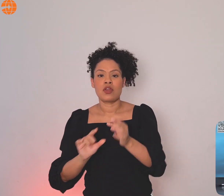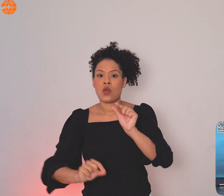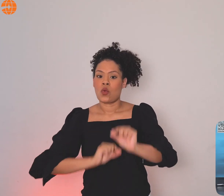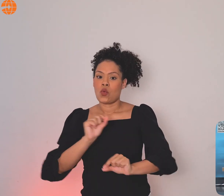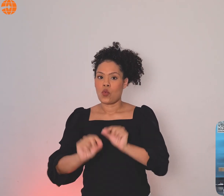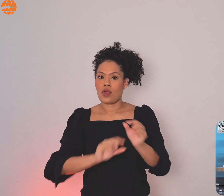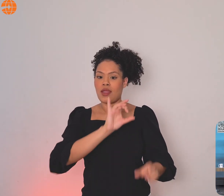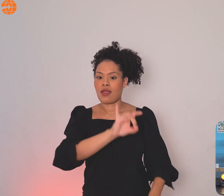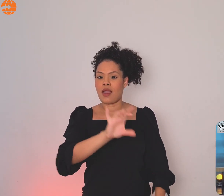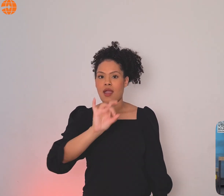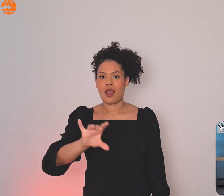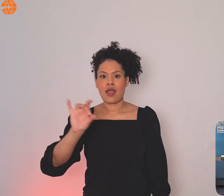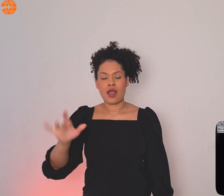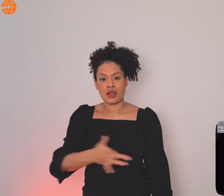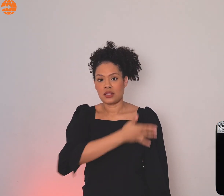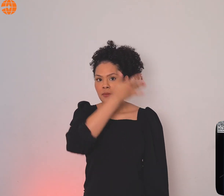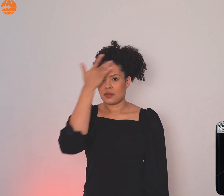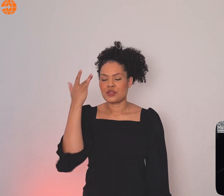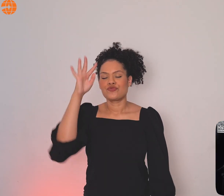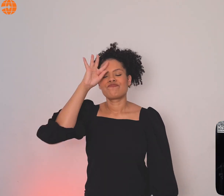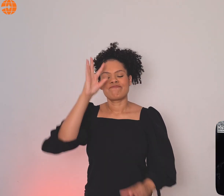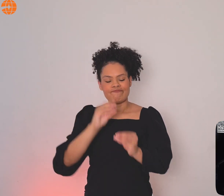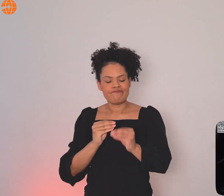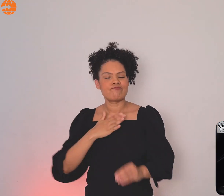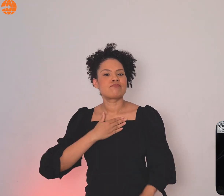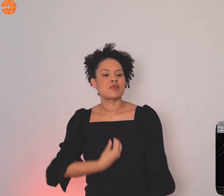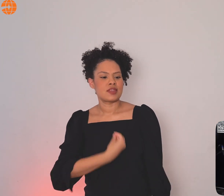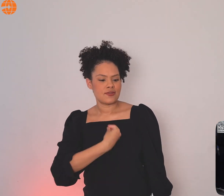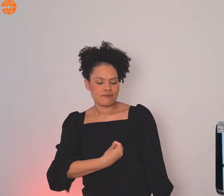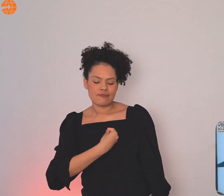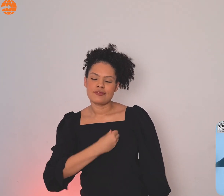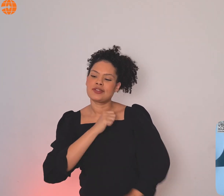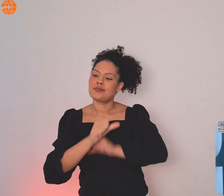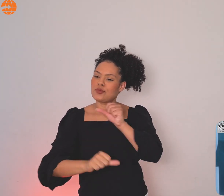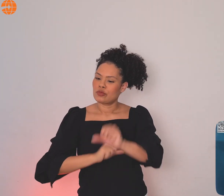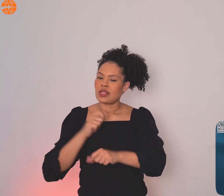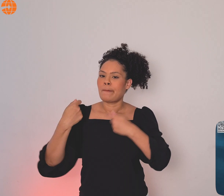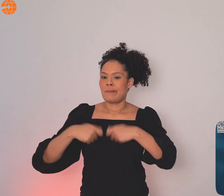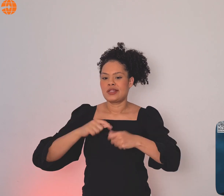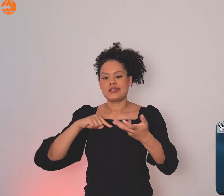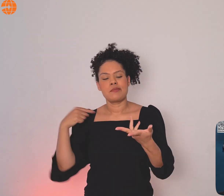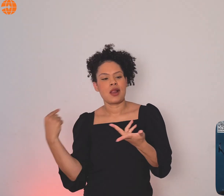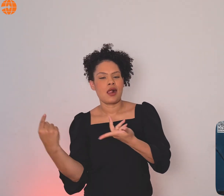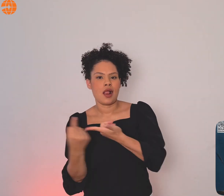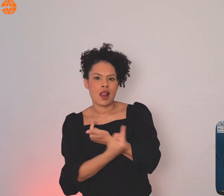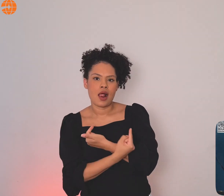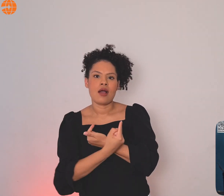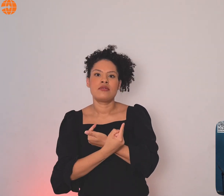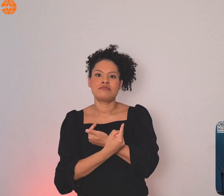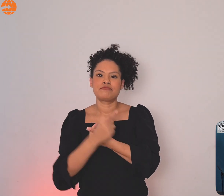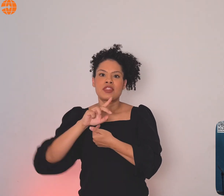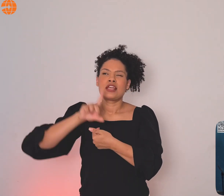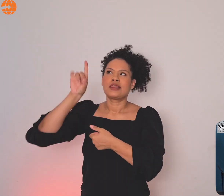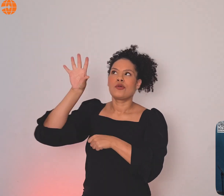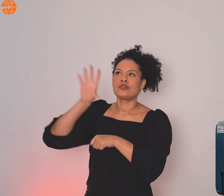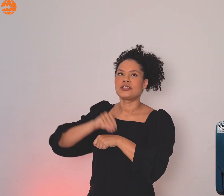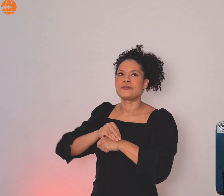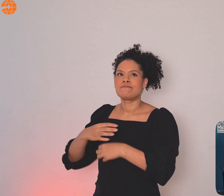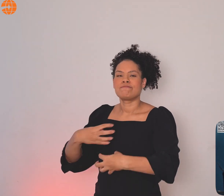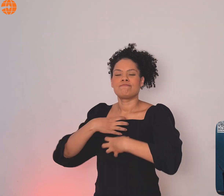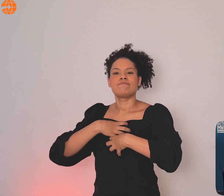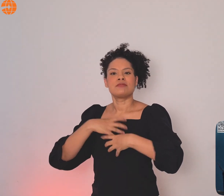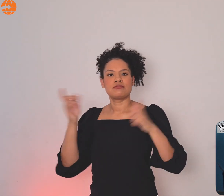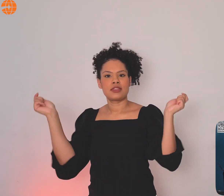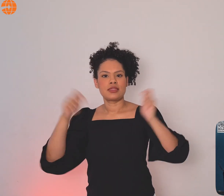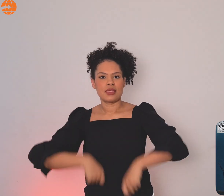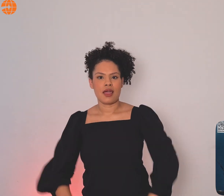cada um entende o recado que tem que receber do Pai, do Senhor, através da sua liderança. São